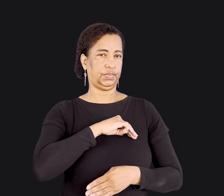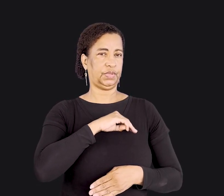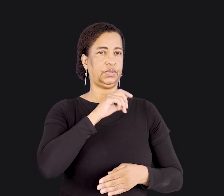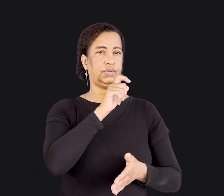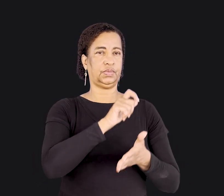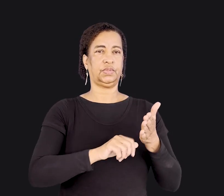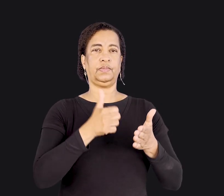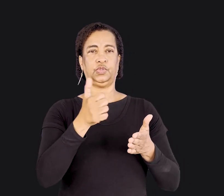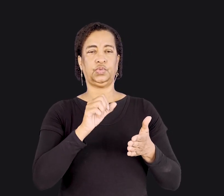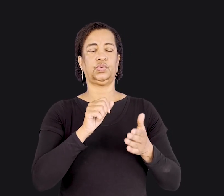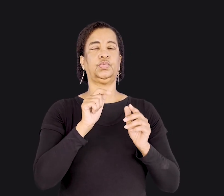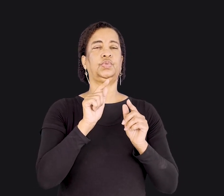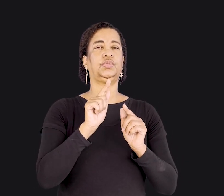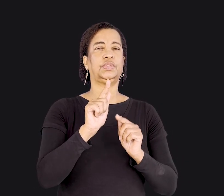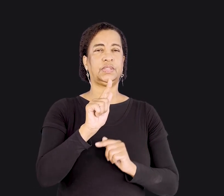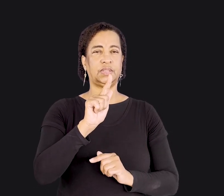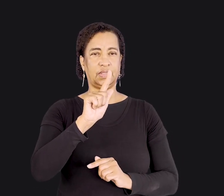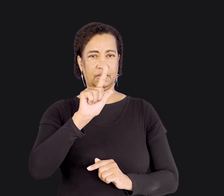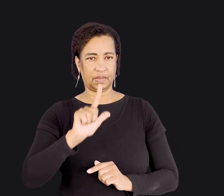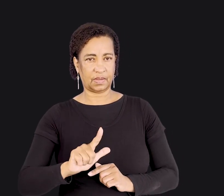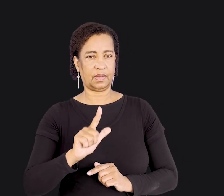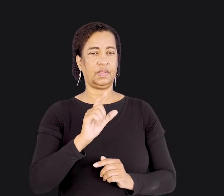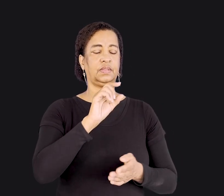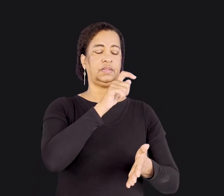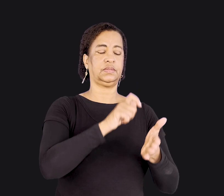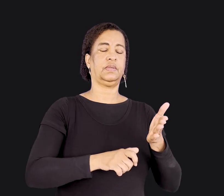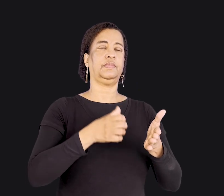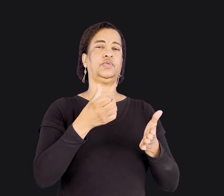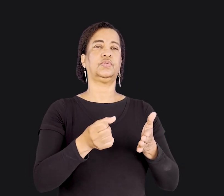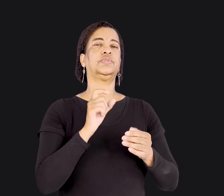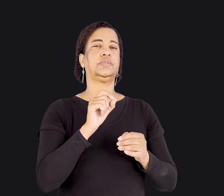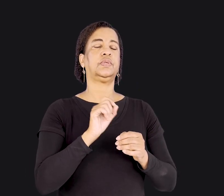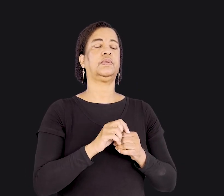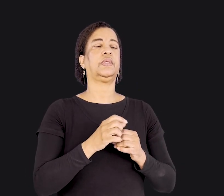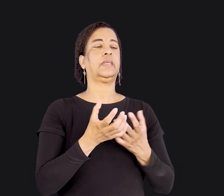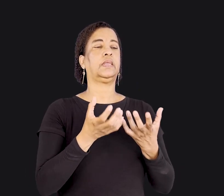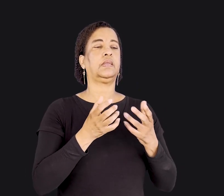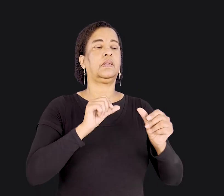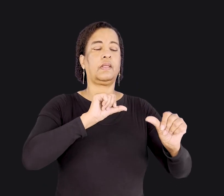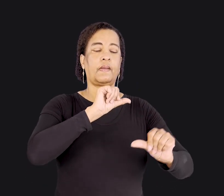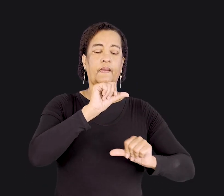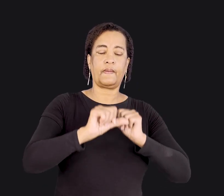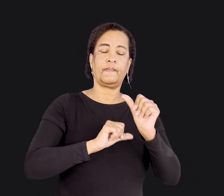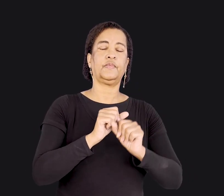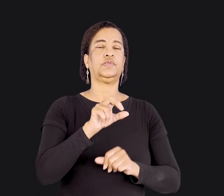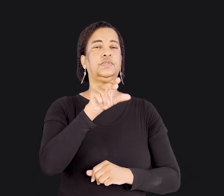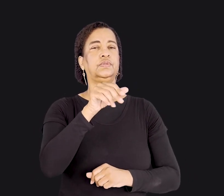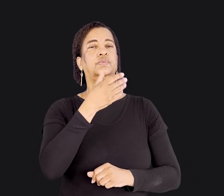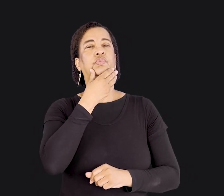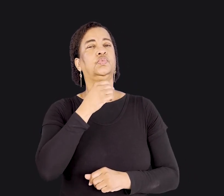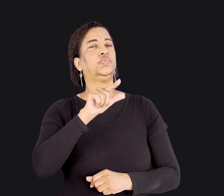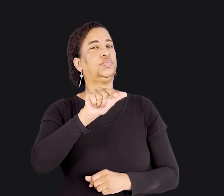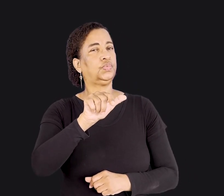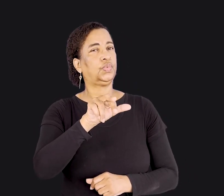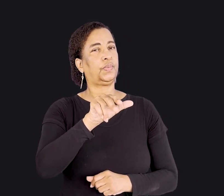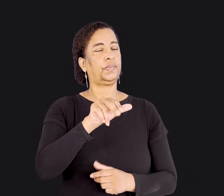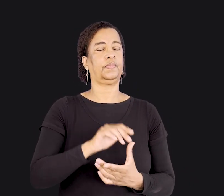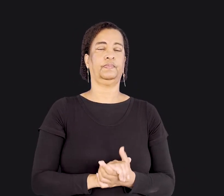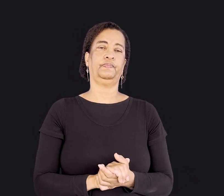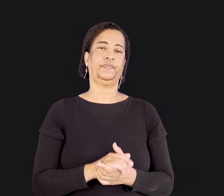Gálatas 6, é de sempre buscar a restauração do irmão ou da irmã. Qualquer um